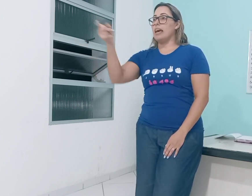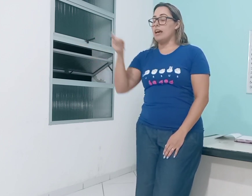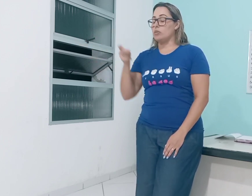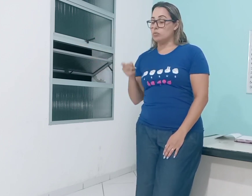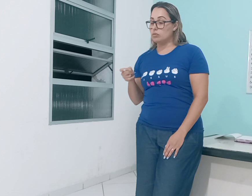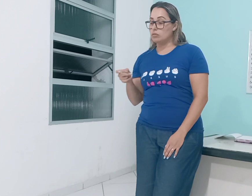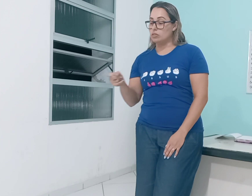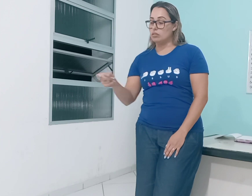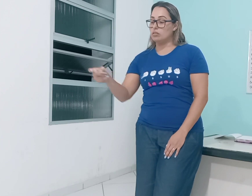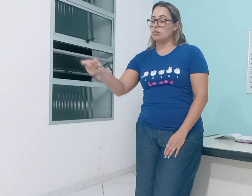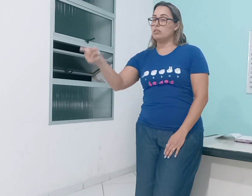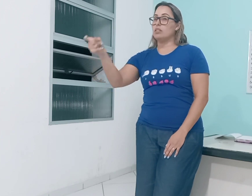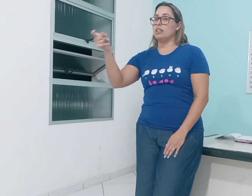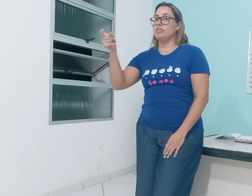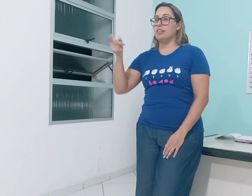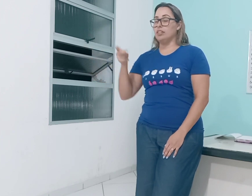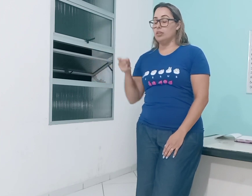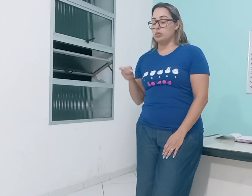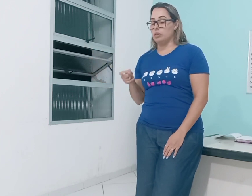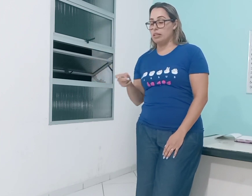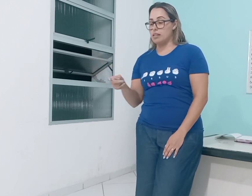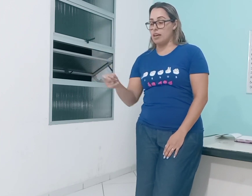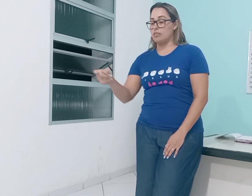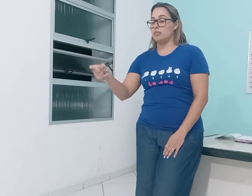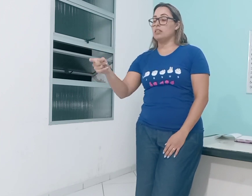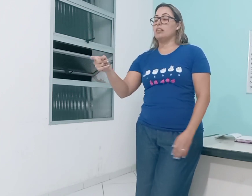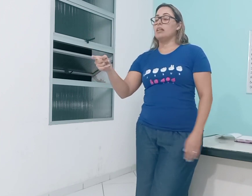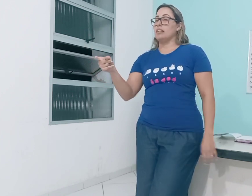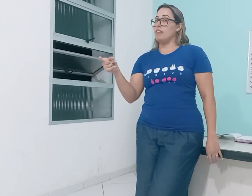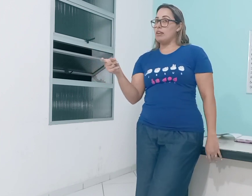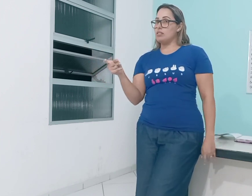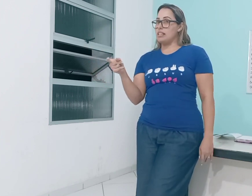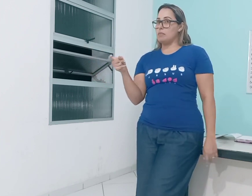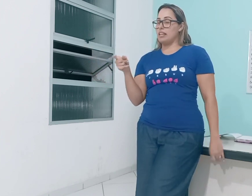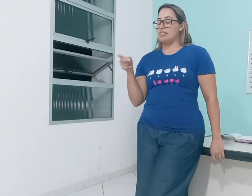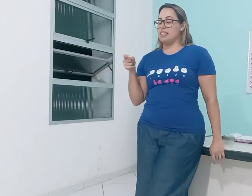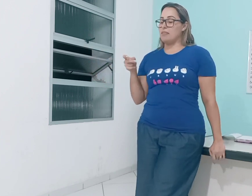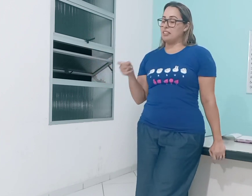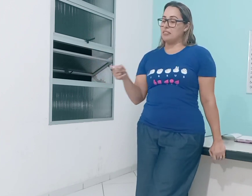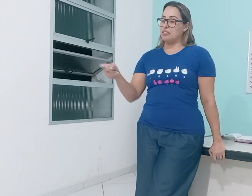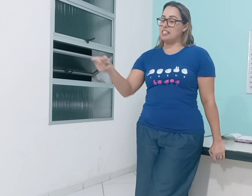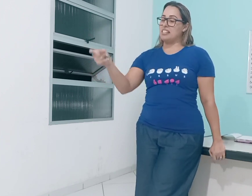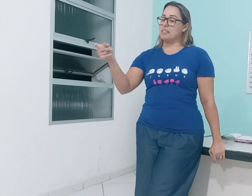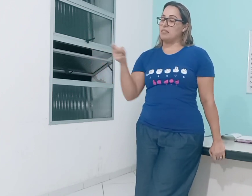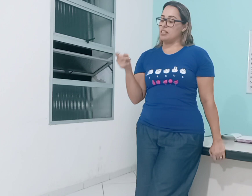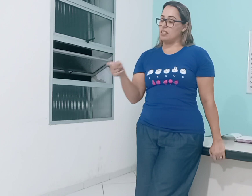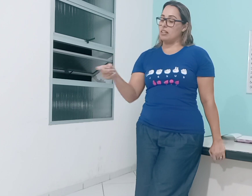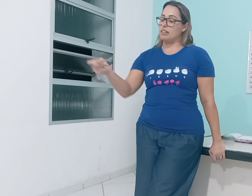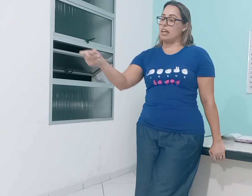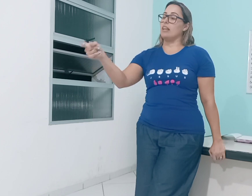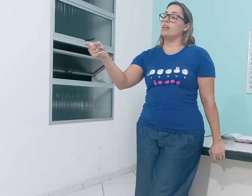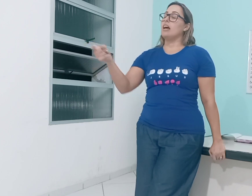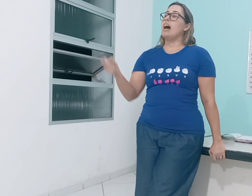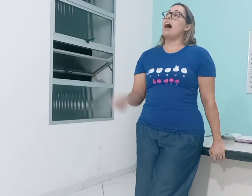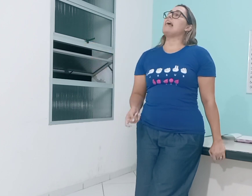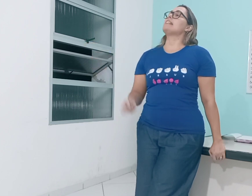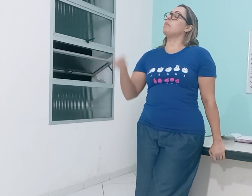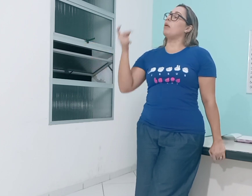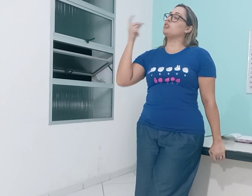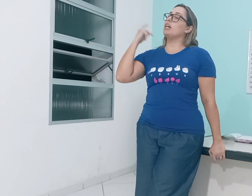Eterno. Infinito também serve. Tem vários sinais para isso, tá? Mas os sinais para isso serve eterno. Aí você pode jogar